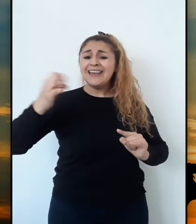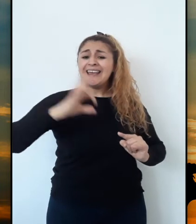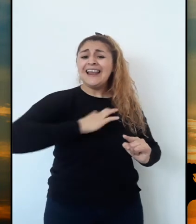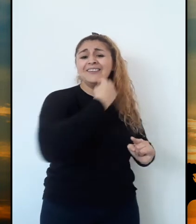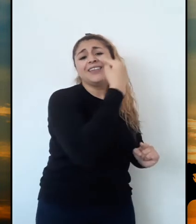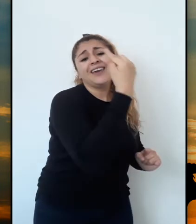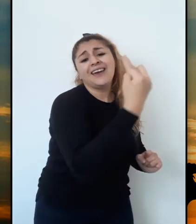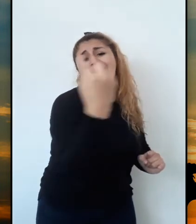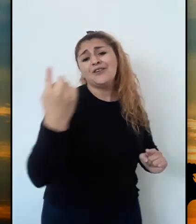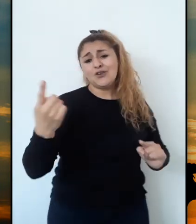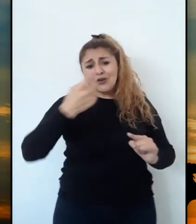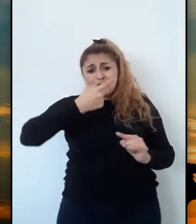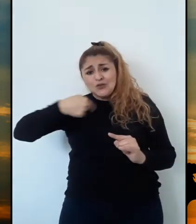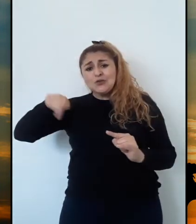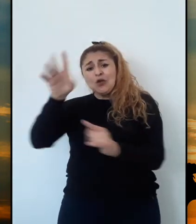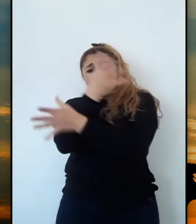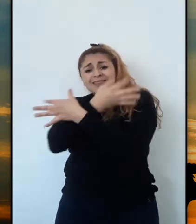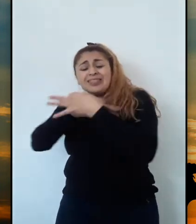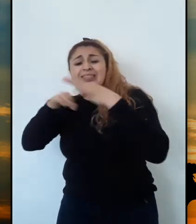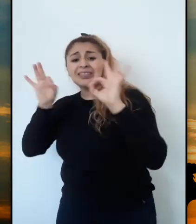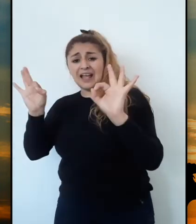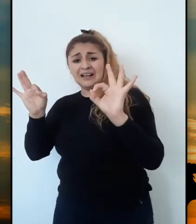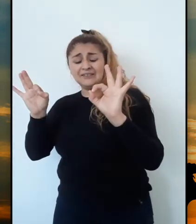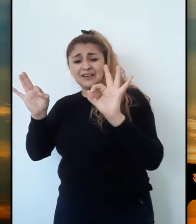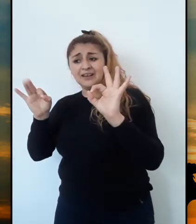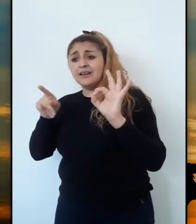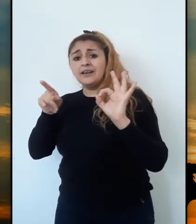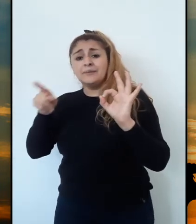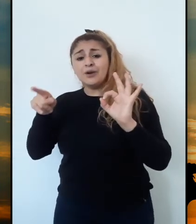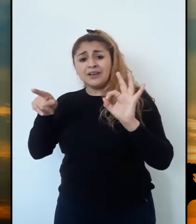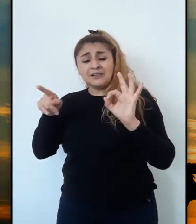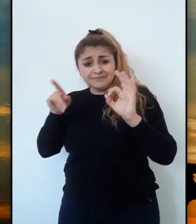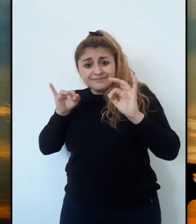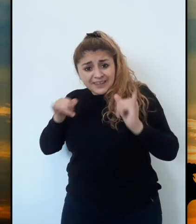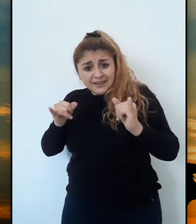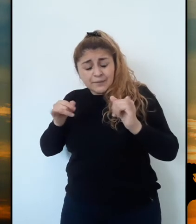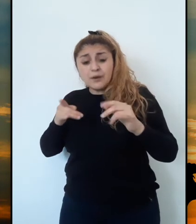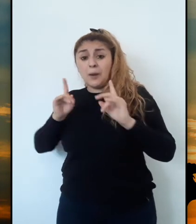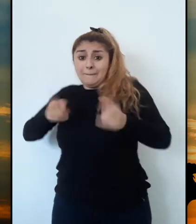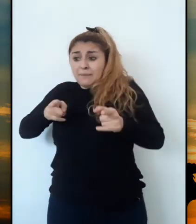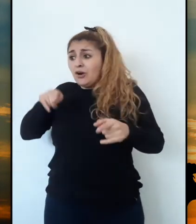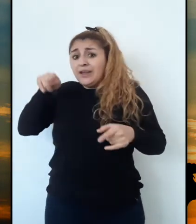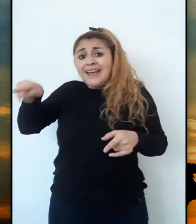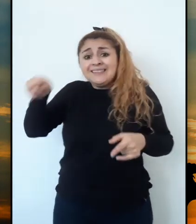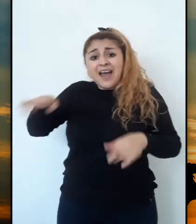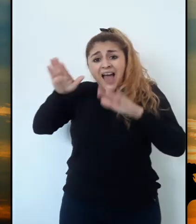piété, y fue oído a causa de su piedad, de su temor